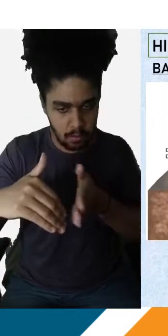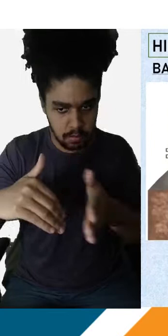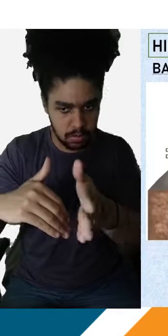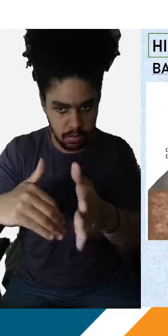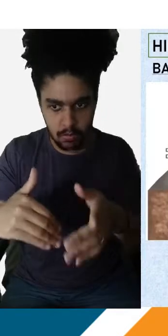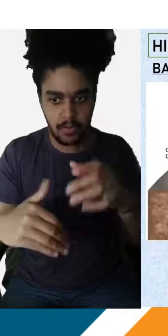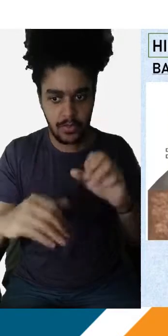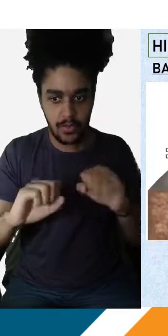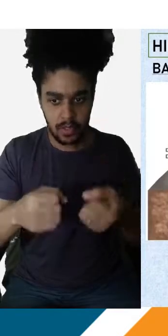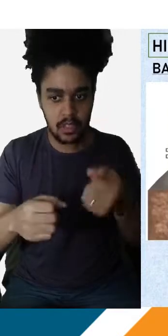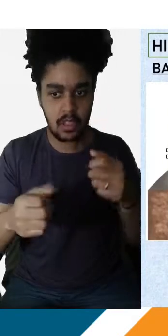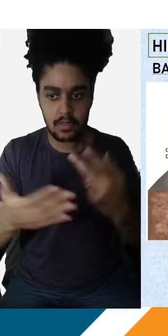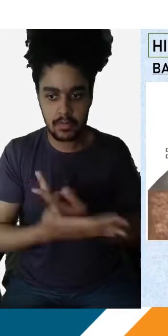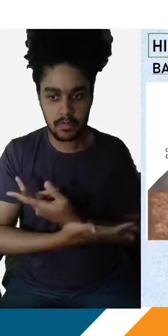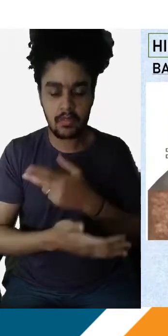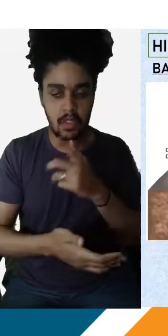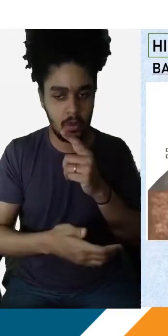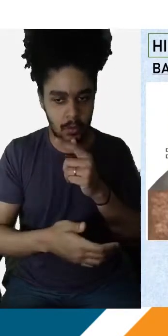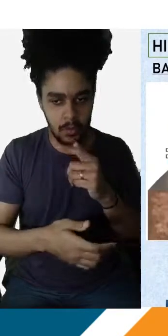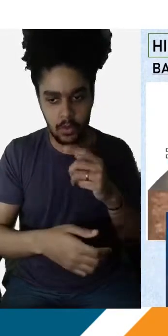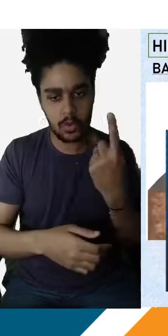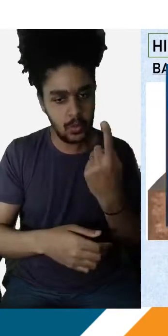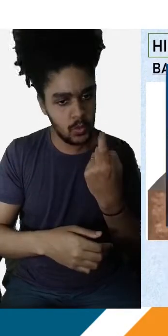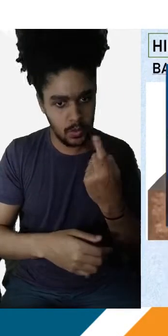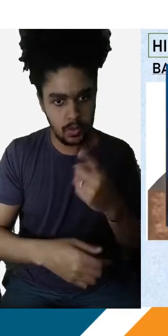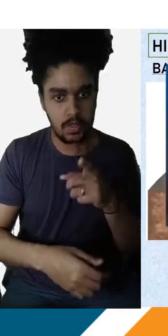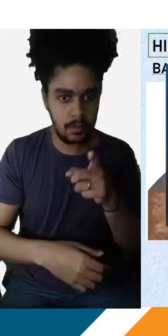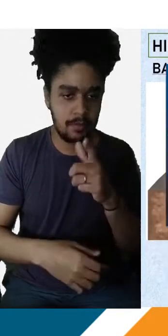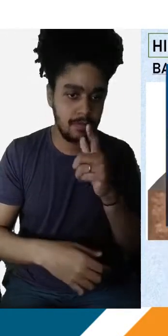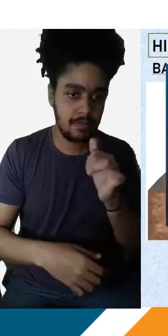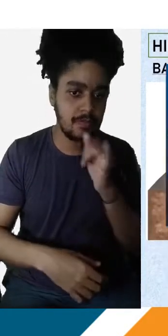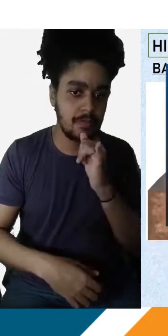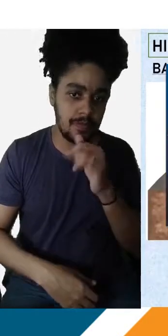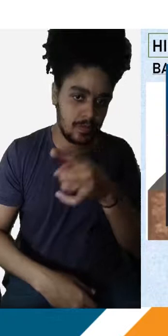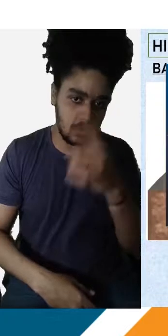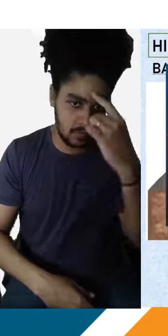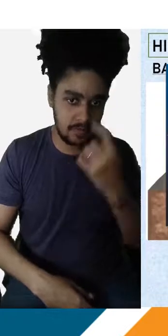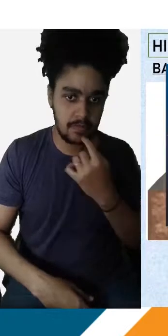as águas desemboquem através de um único canal, como a gente pode ver nessa outra imagem.